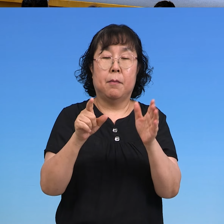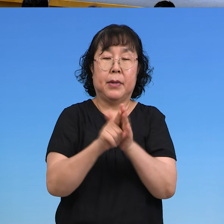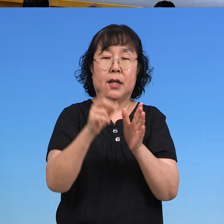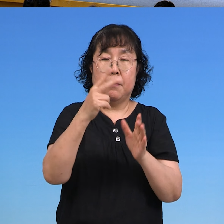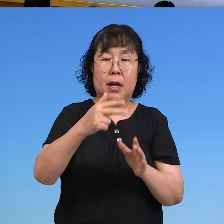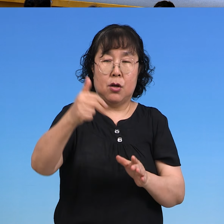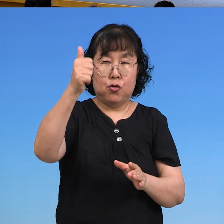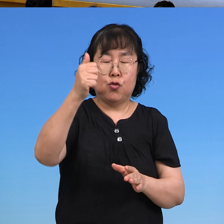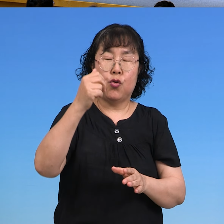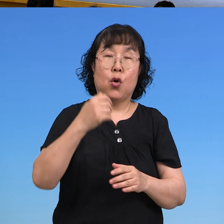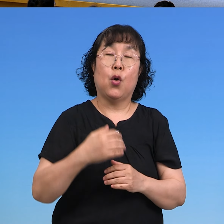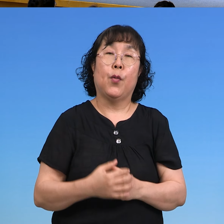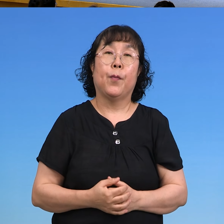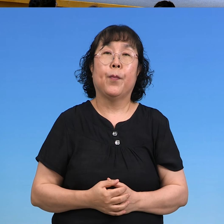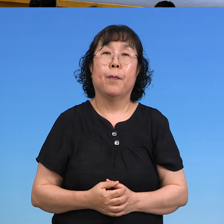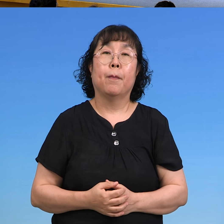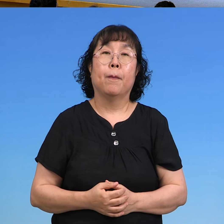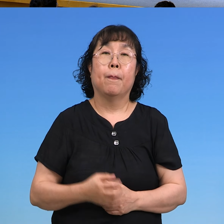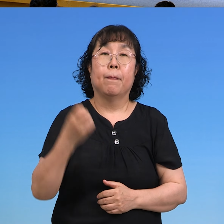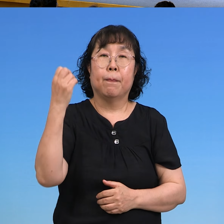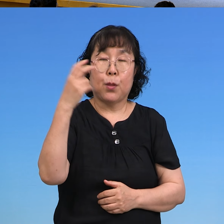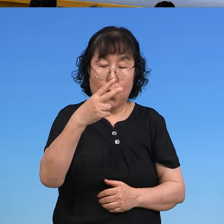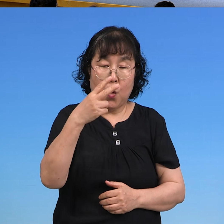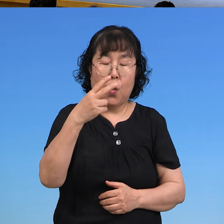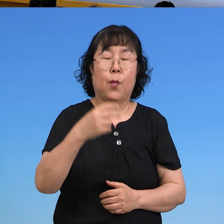주요 또